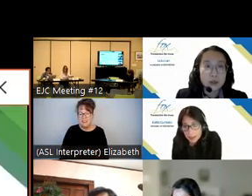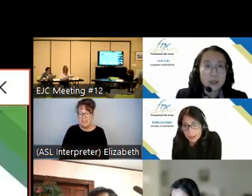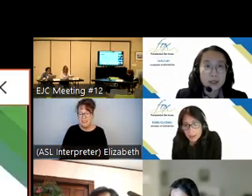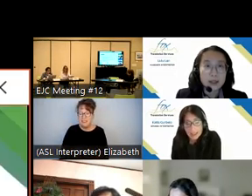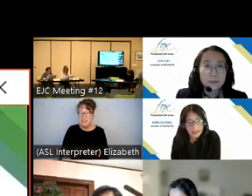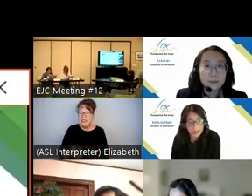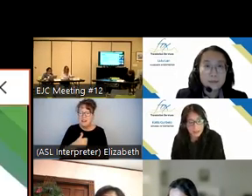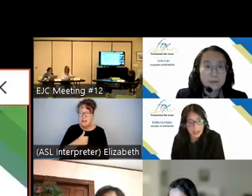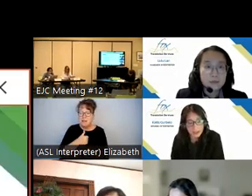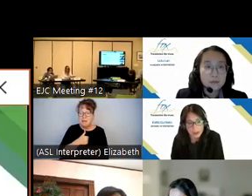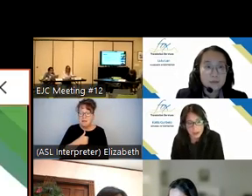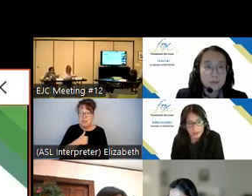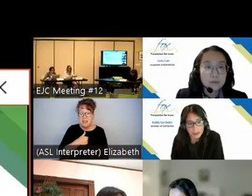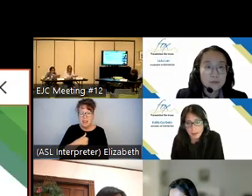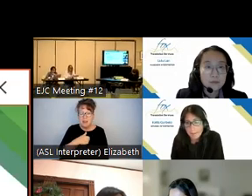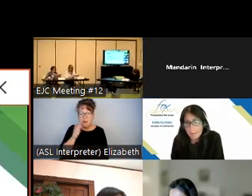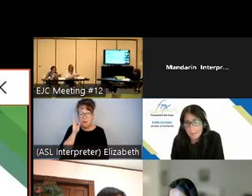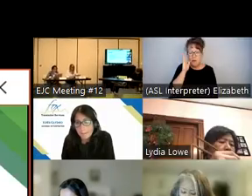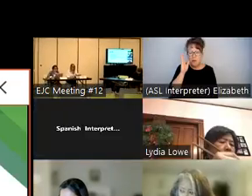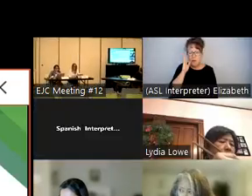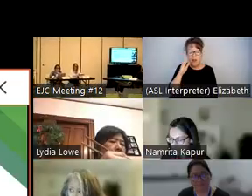nuestras cámaras pero van a seguir escuchándonos